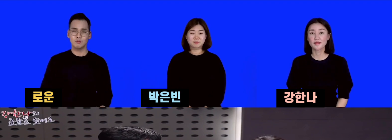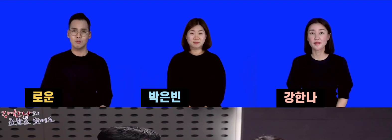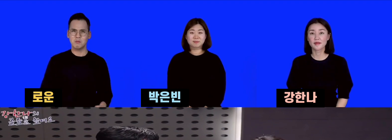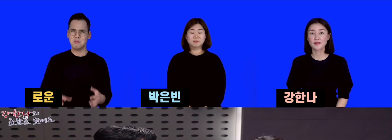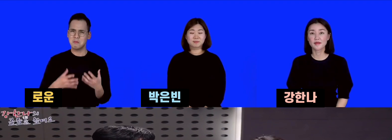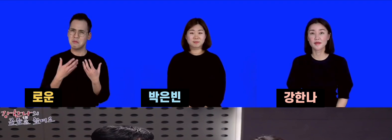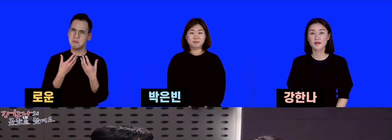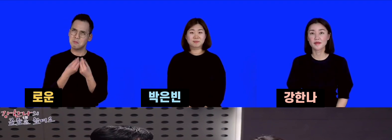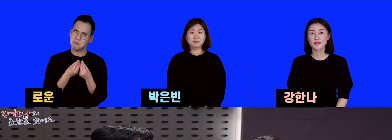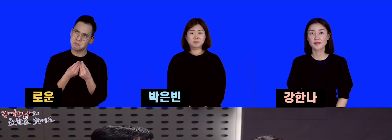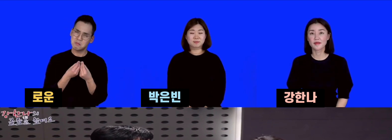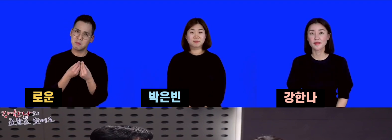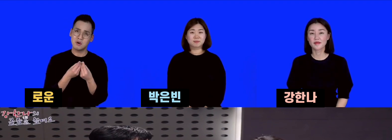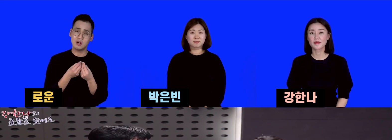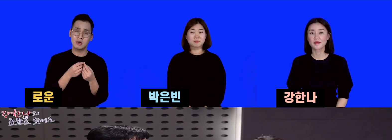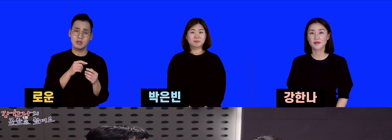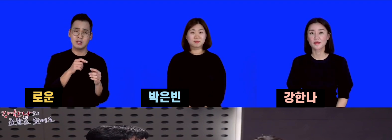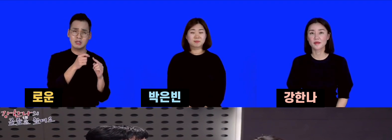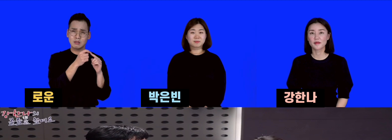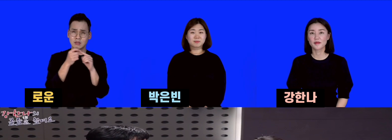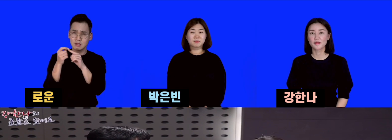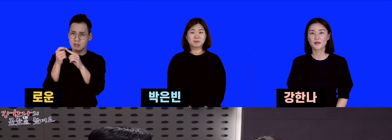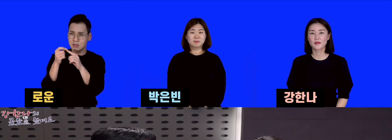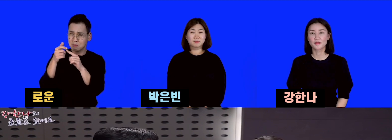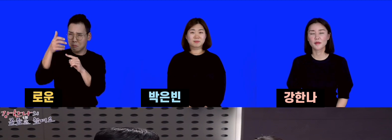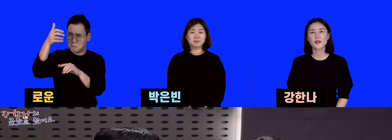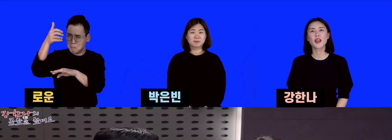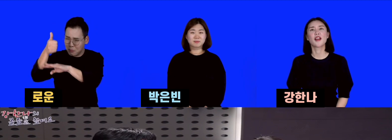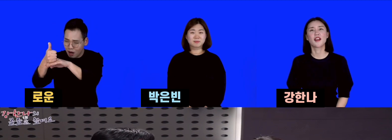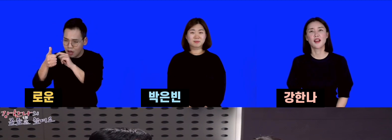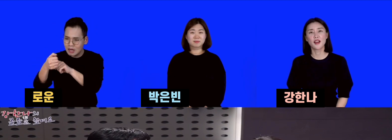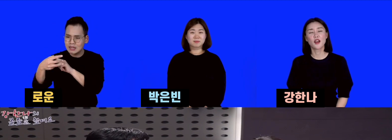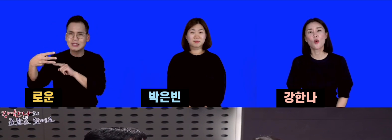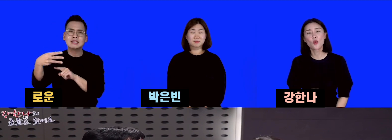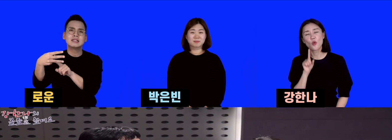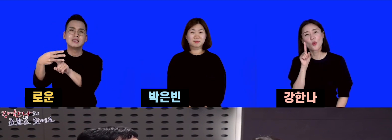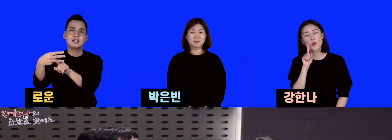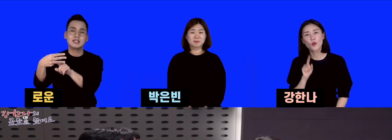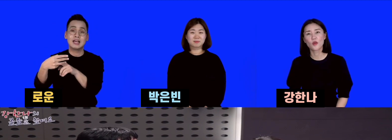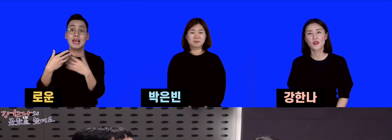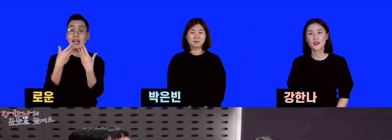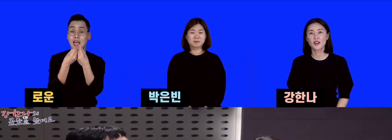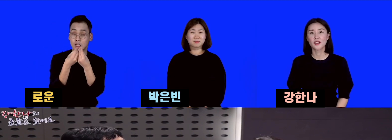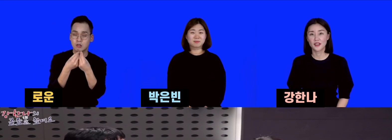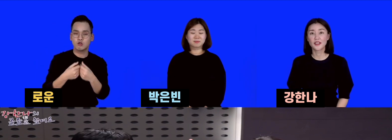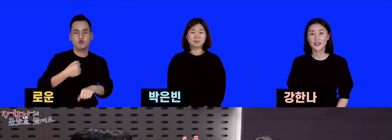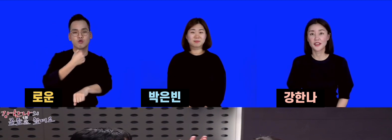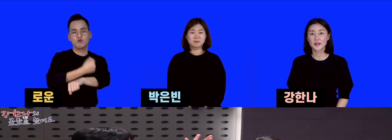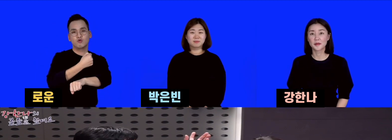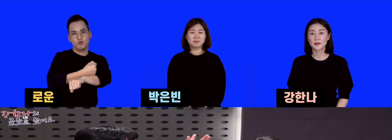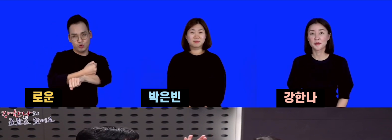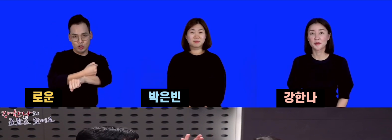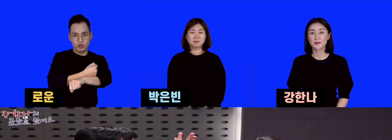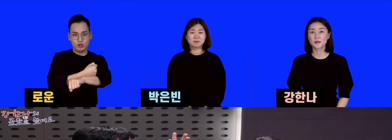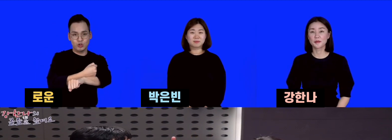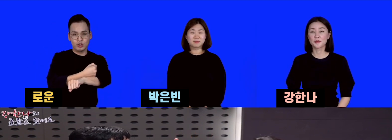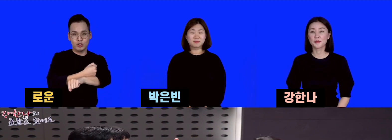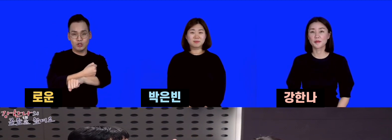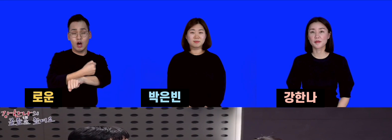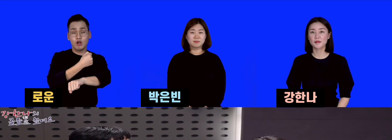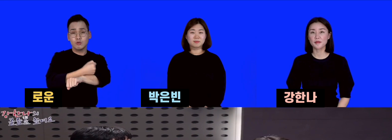맨 마지막 어미에 리을을 붙이는 게 있어요 만약에 수고하셨습니다 라고 하면